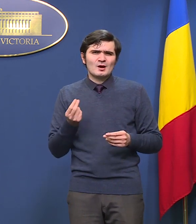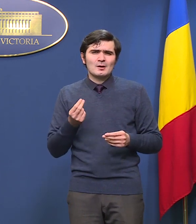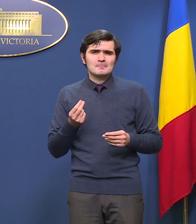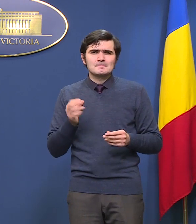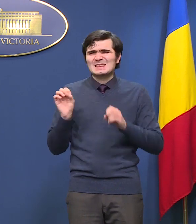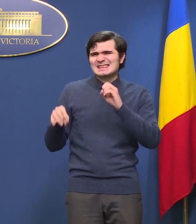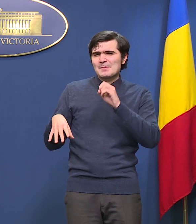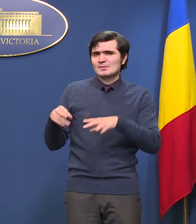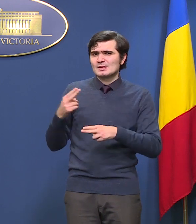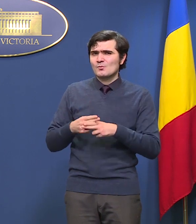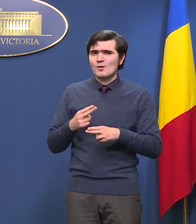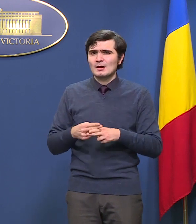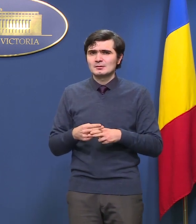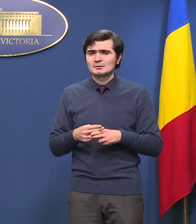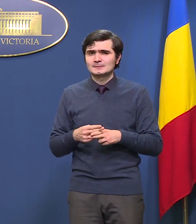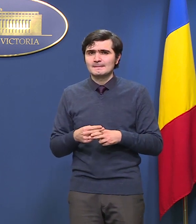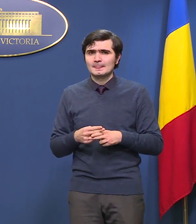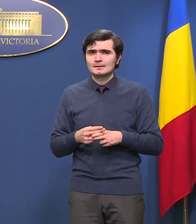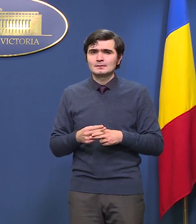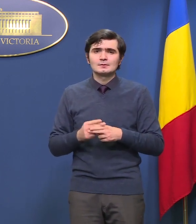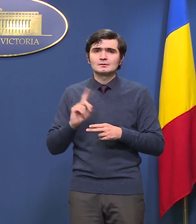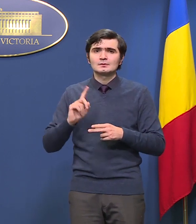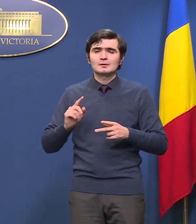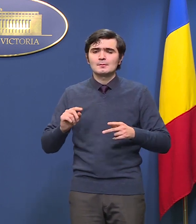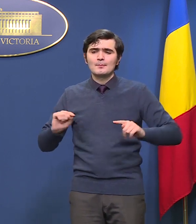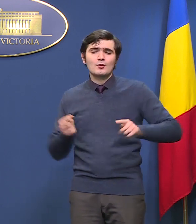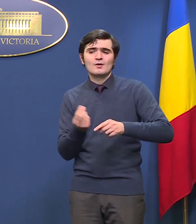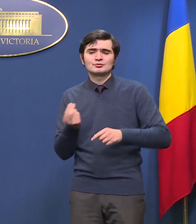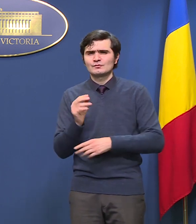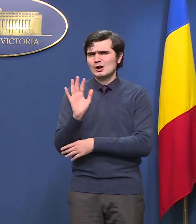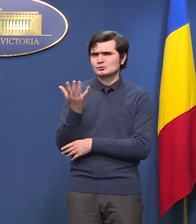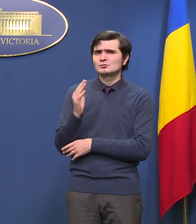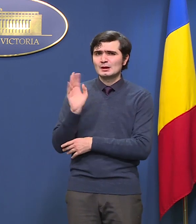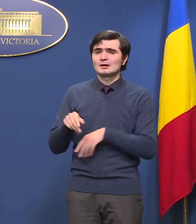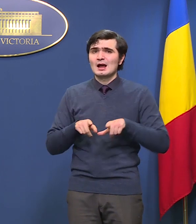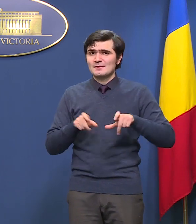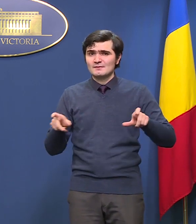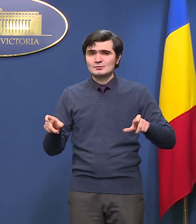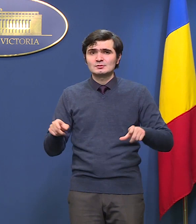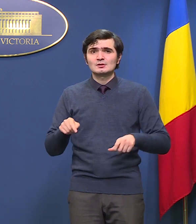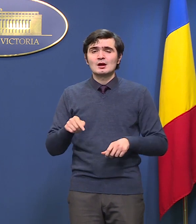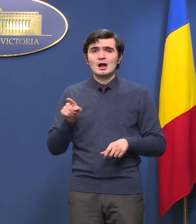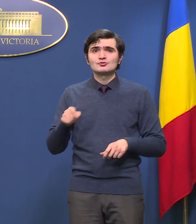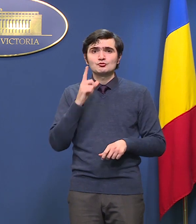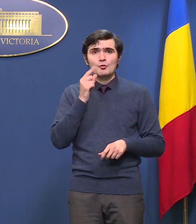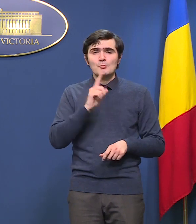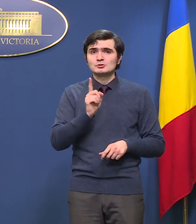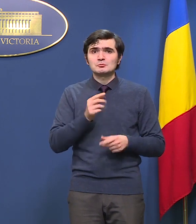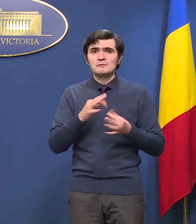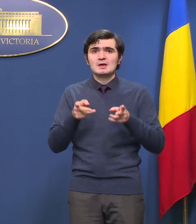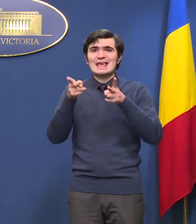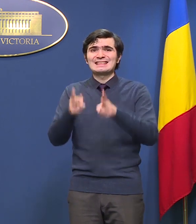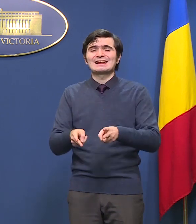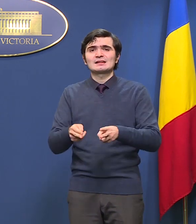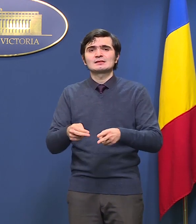cel mai mic simptom care să poate să nască suspiciunea că ar fi purtător al virusului, să nu fie internat într-un salon cu